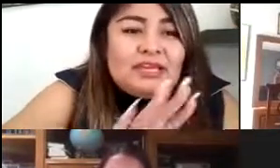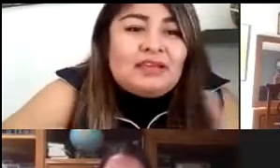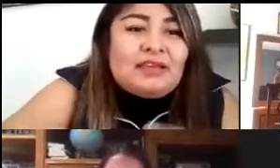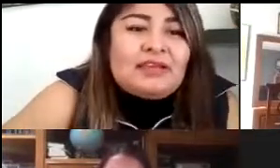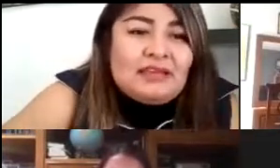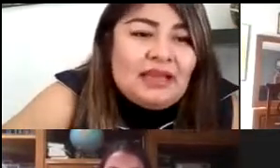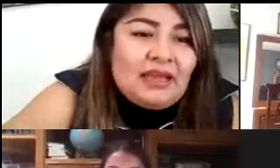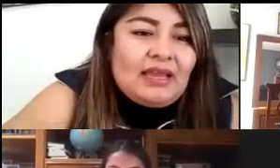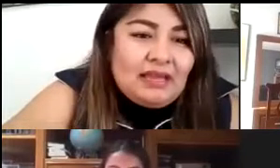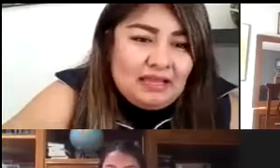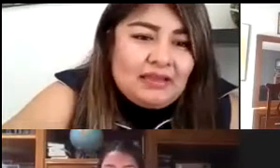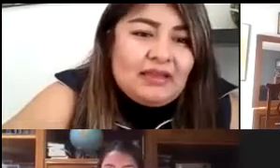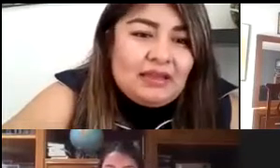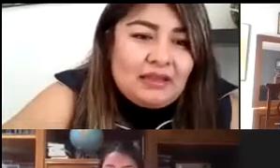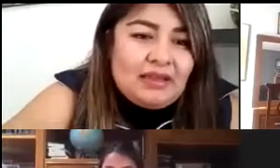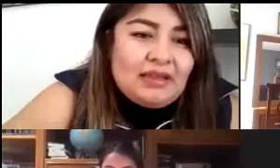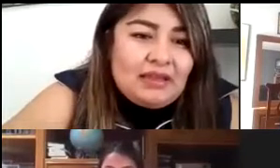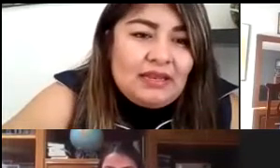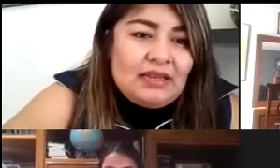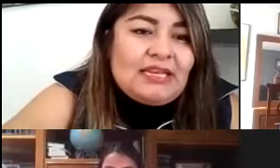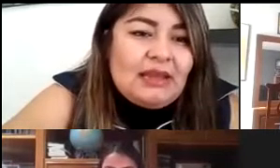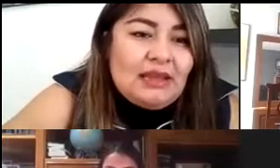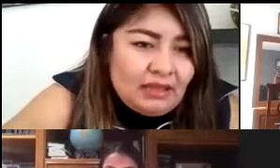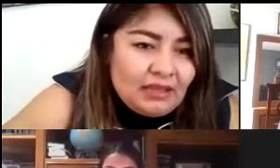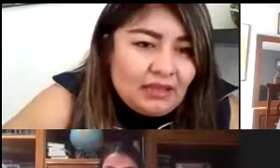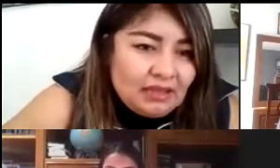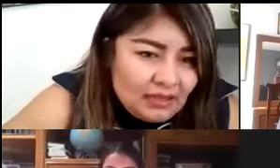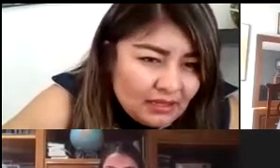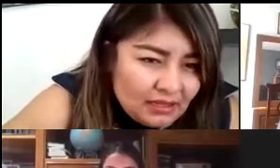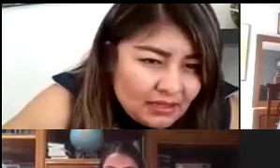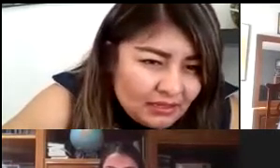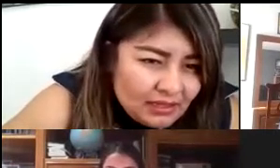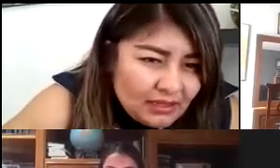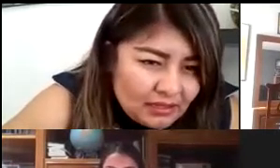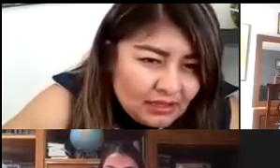Ok, ya. Dice la...